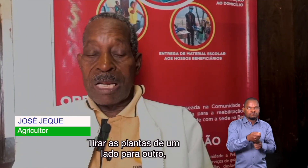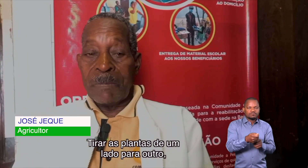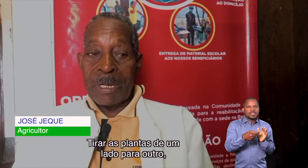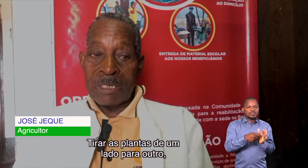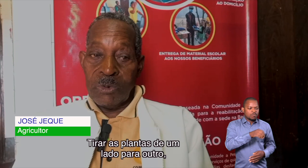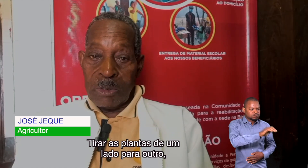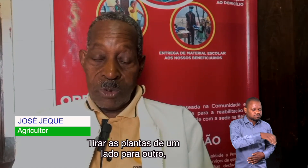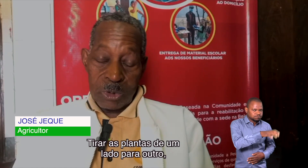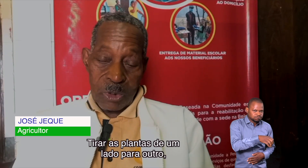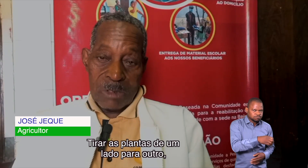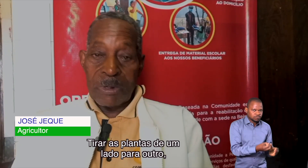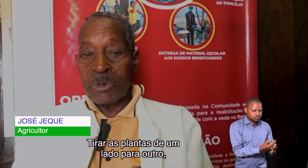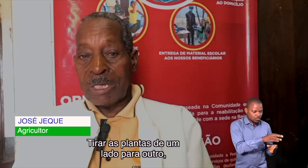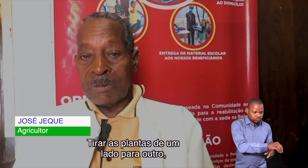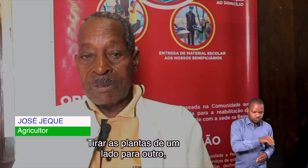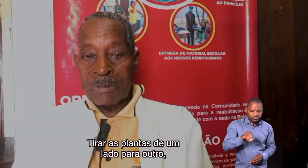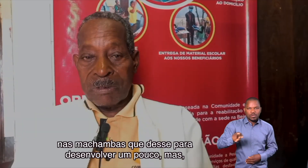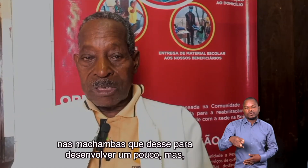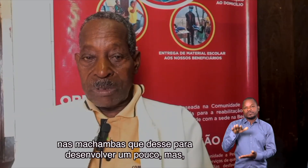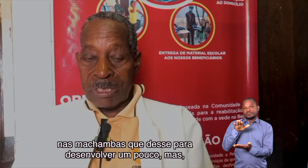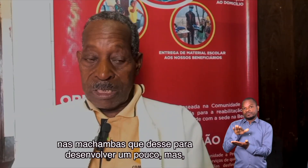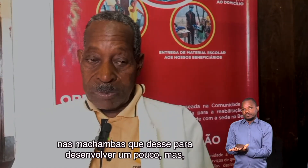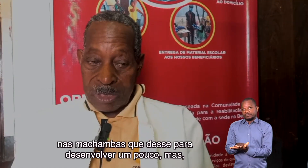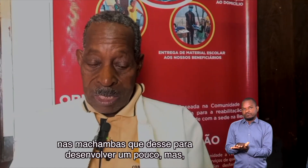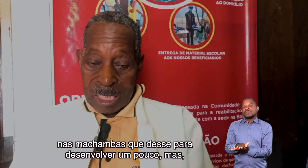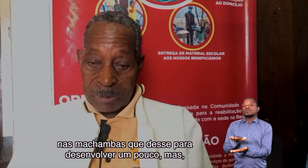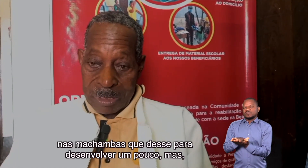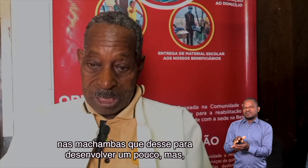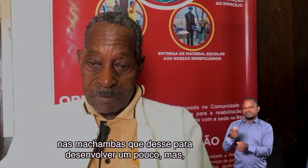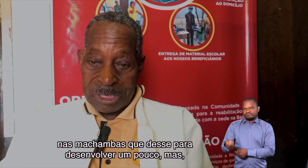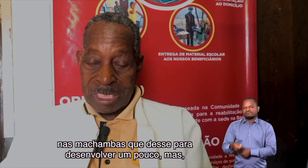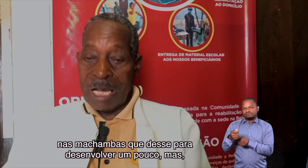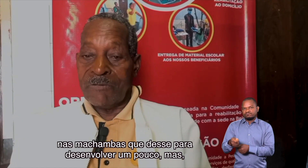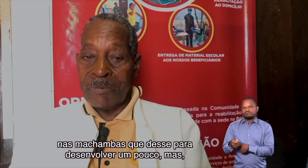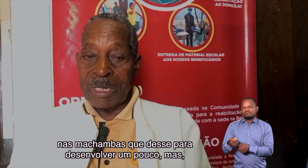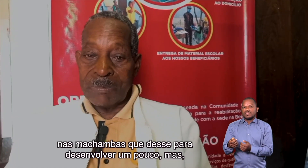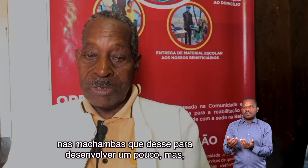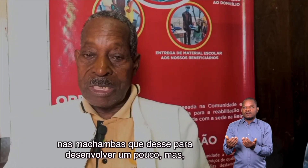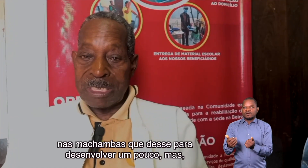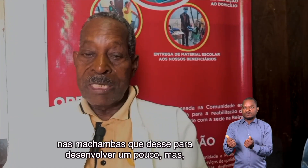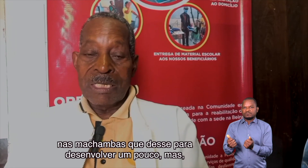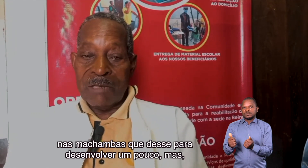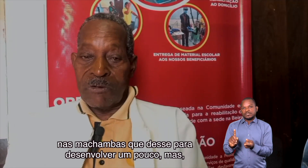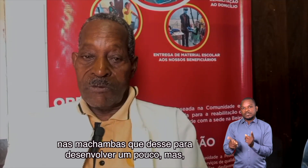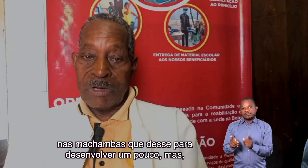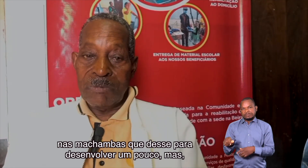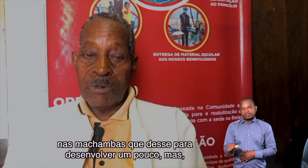Tirar a planta do outro lado para o outro lado. Nas machambas que davam para que pudesse devolver um